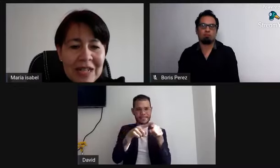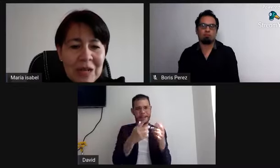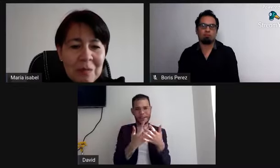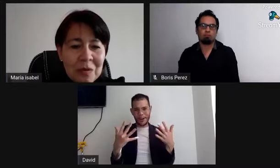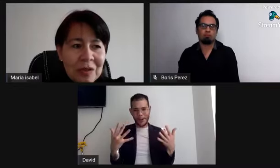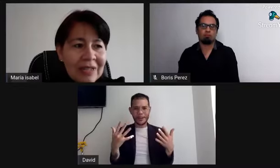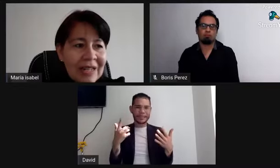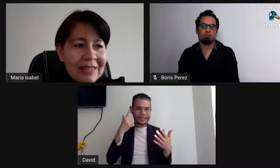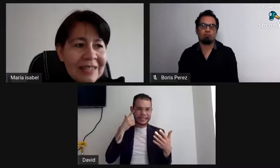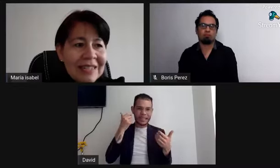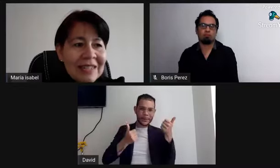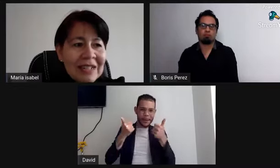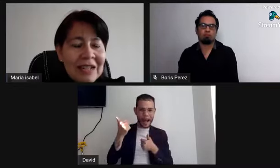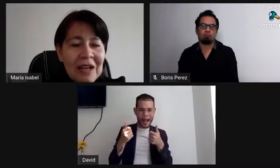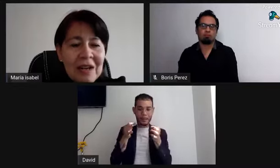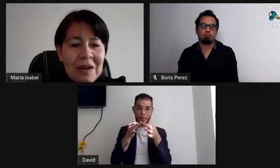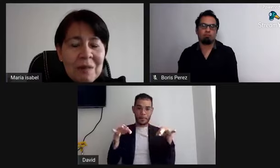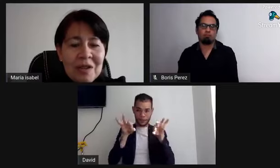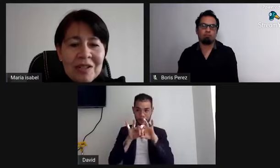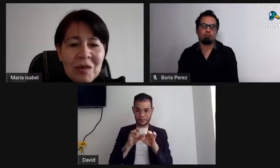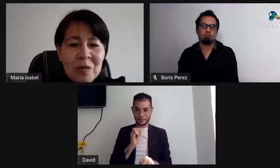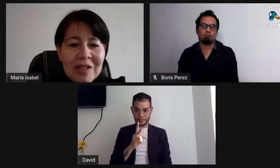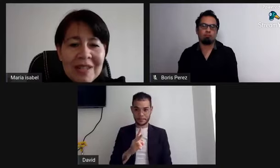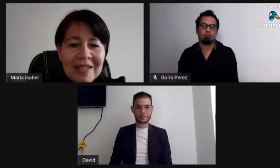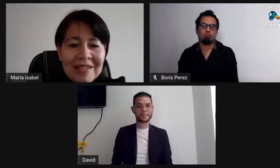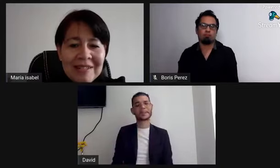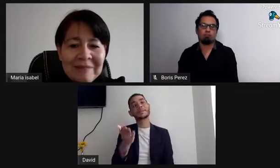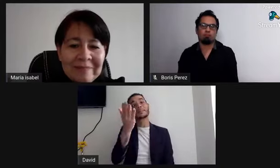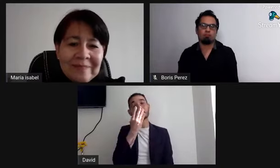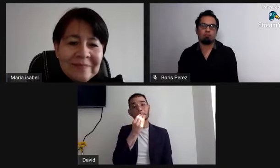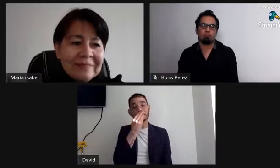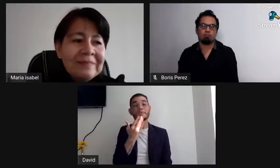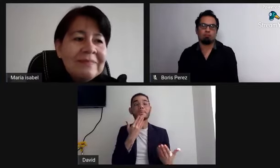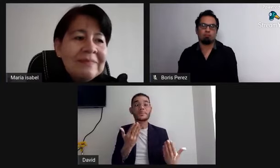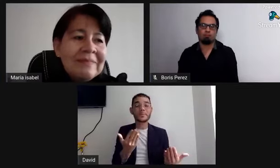parecían importantes. Boris, ¿cómo estás?